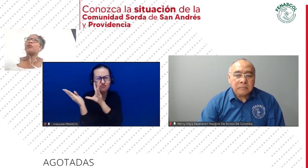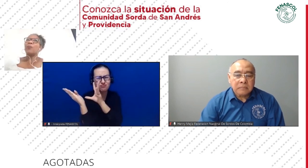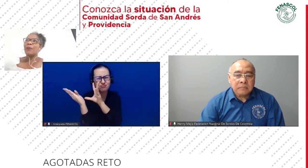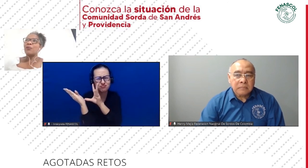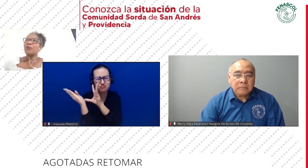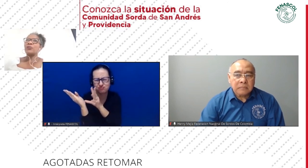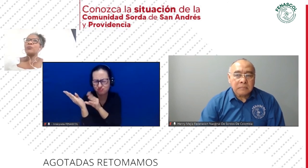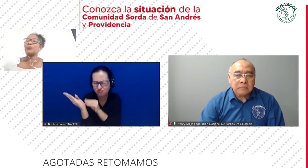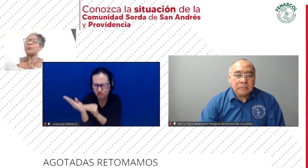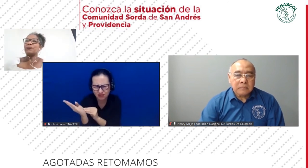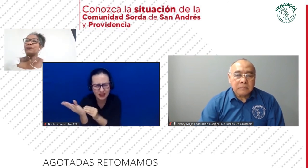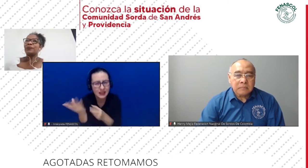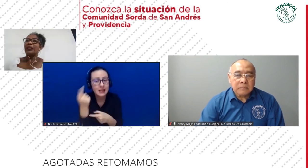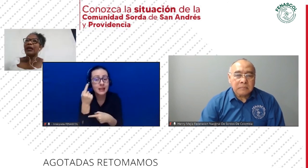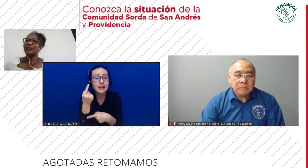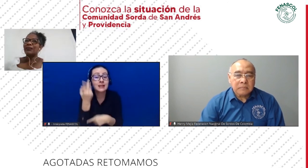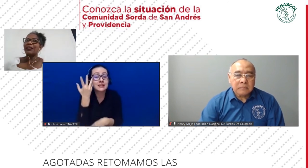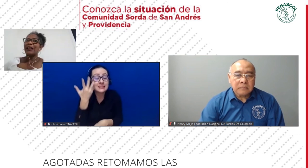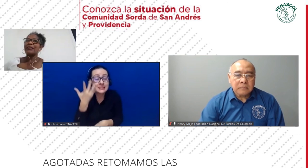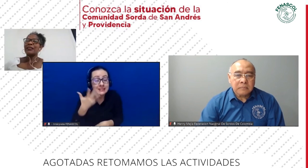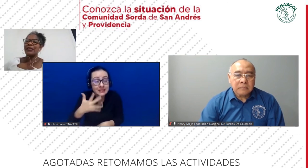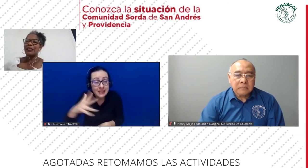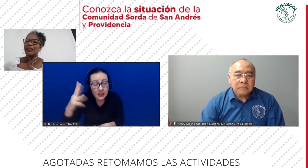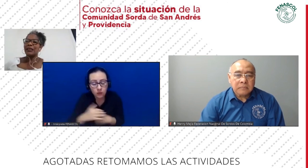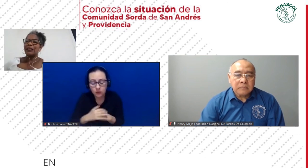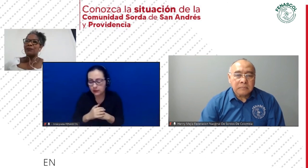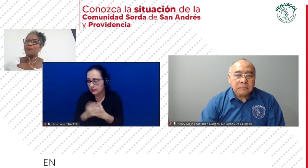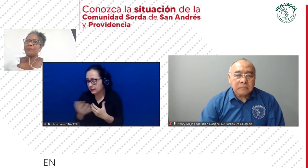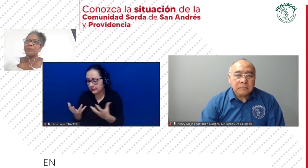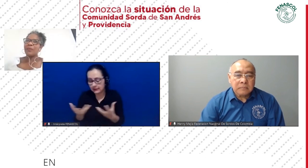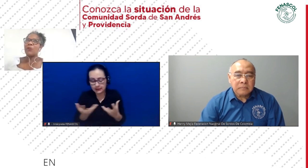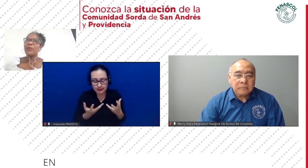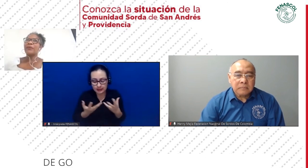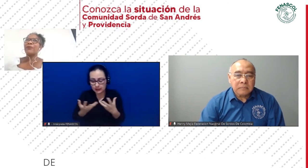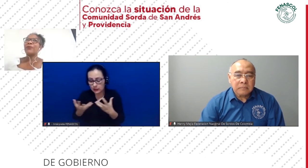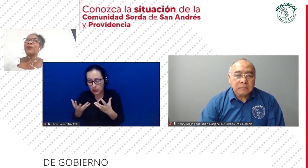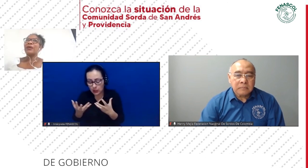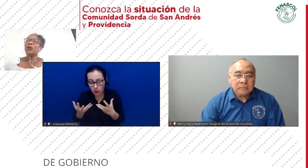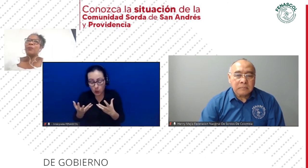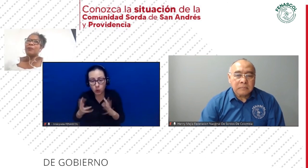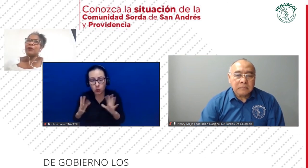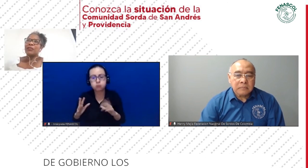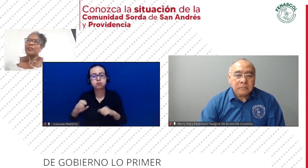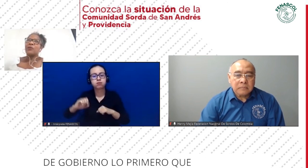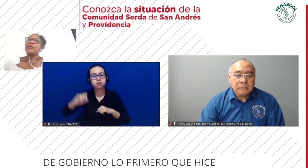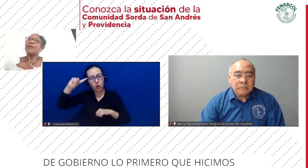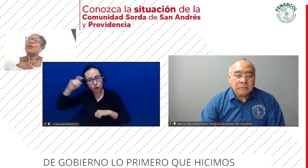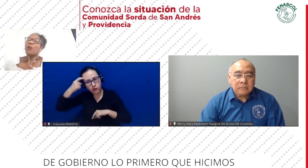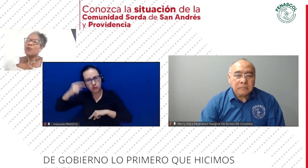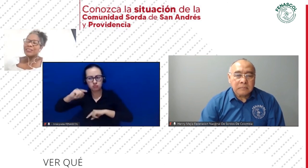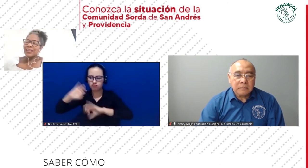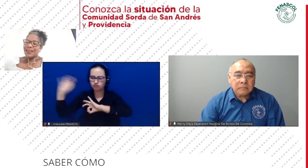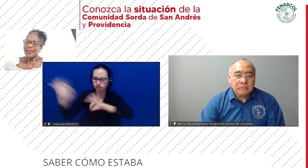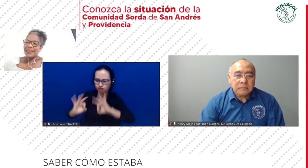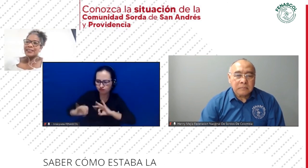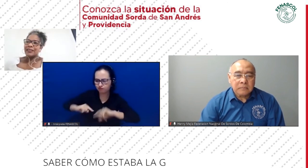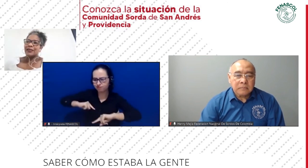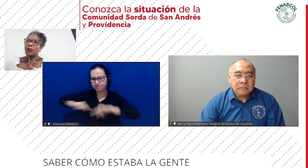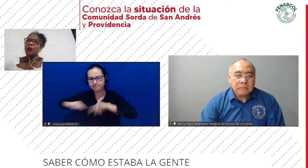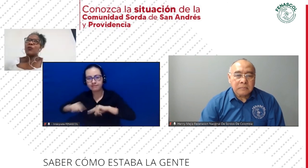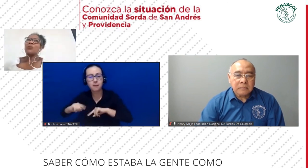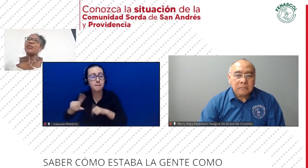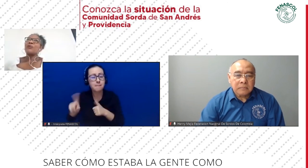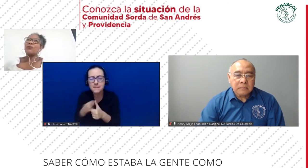retomamos las actividades de gobierno lo primero que hicimos saber cómo estaba la gente